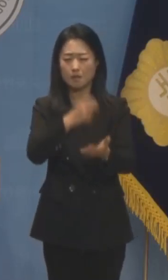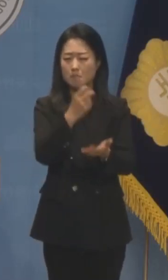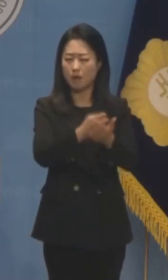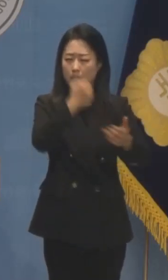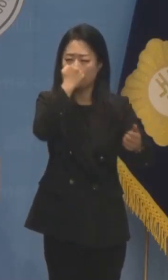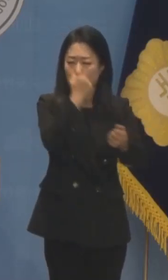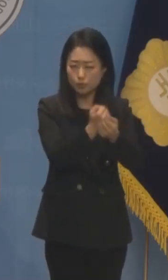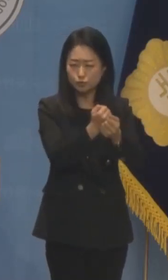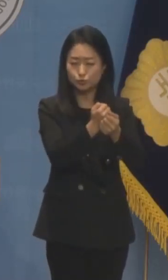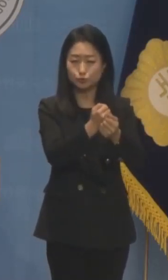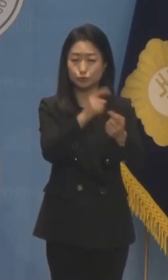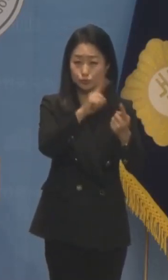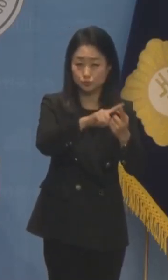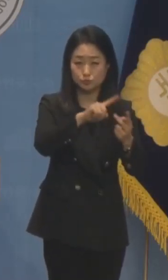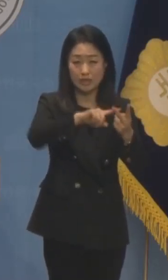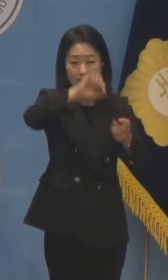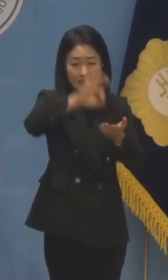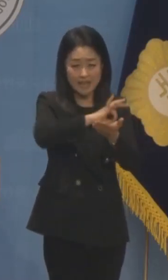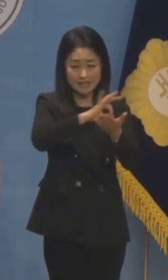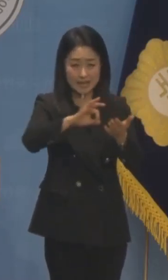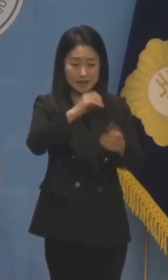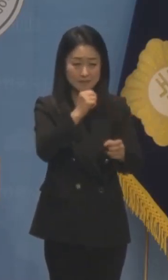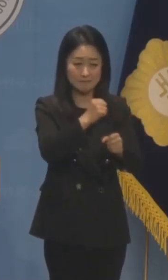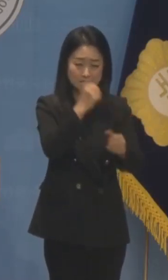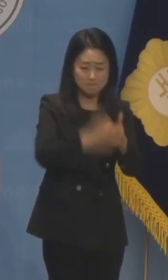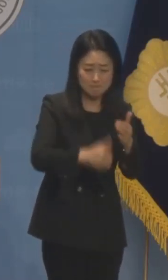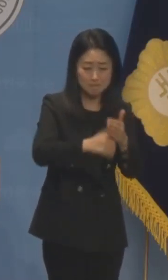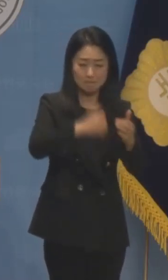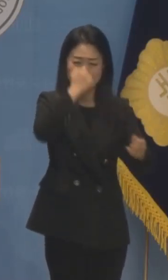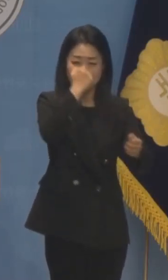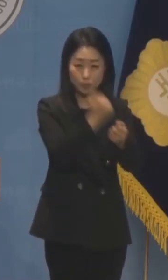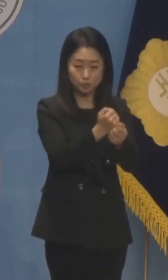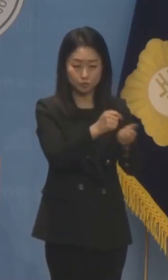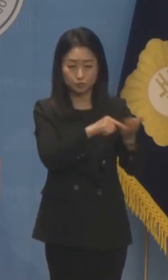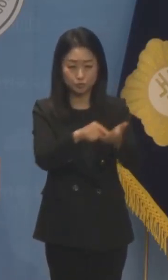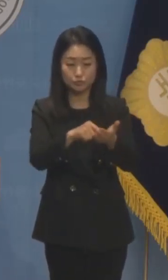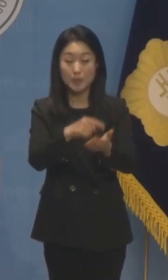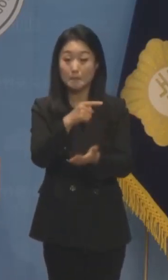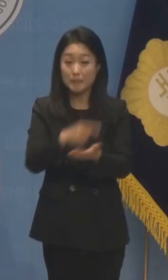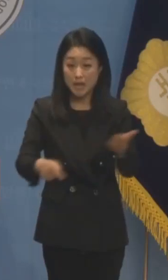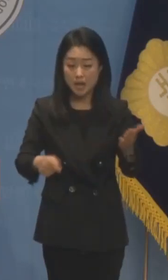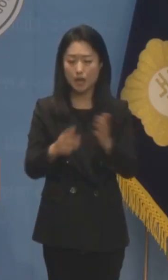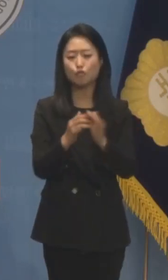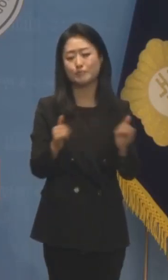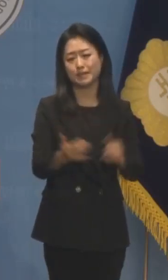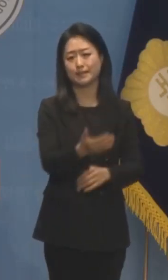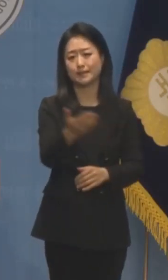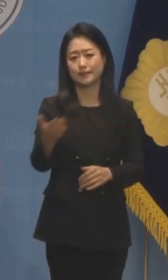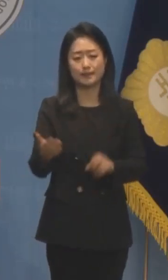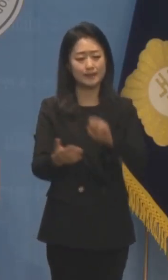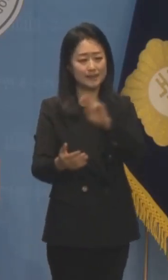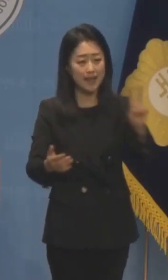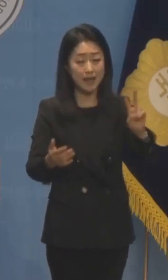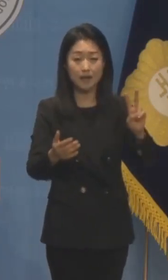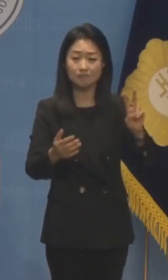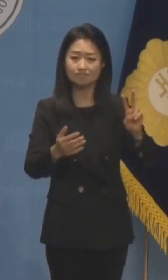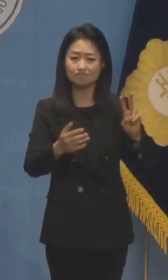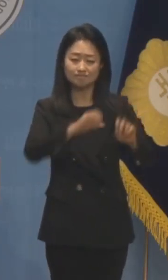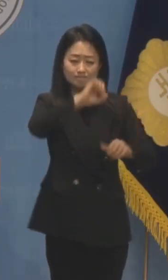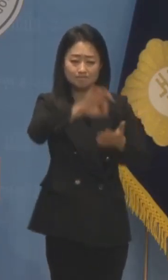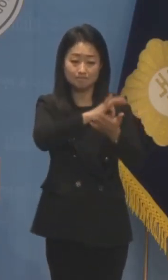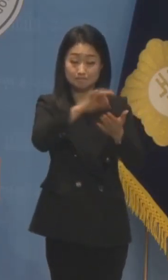이은 예산 폭주로 이 피해는 국민에게 돌아간다며 야당의 일방적인 예산 삭감으로